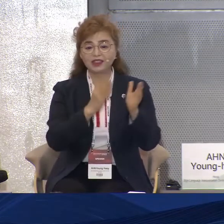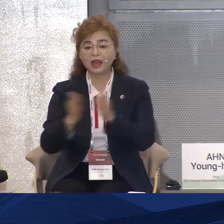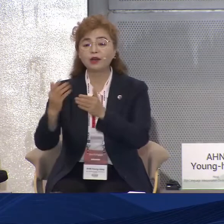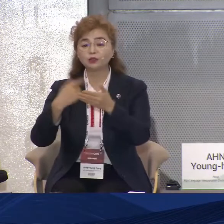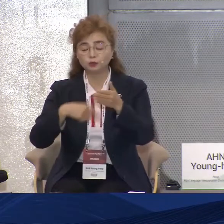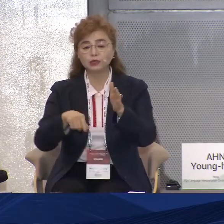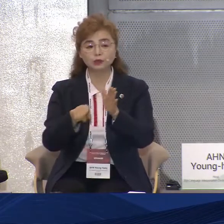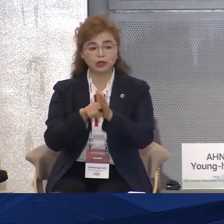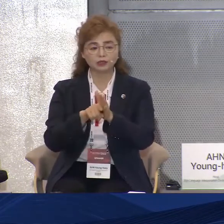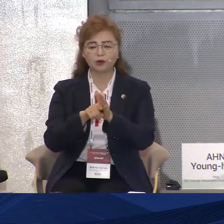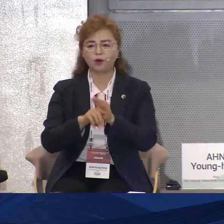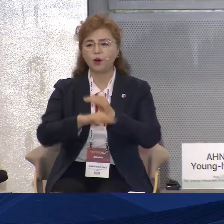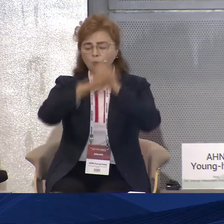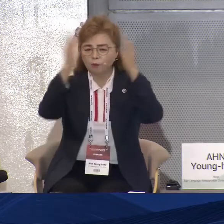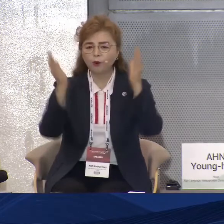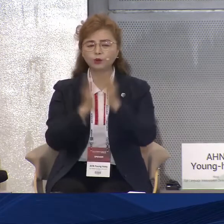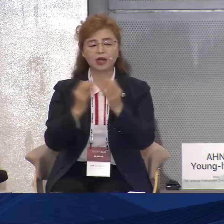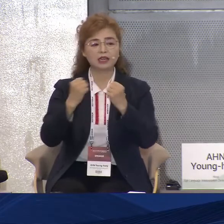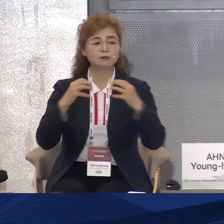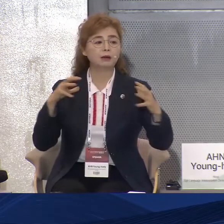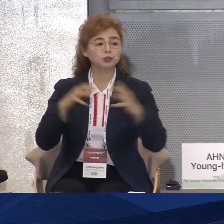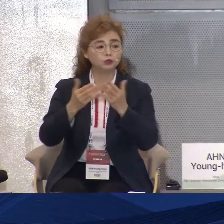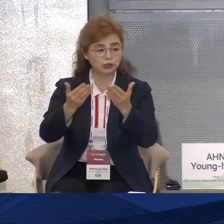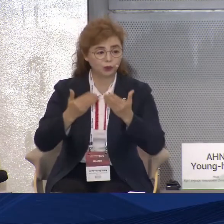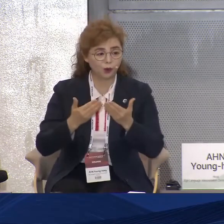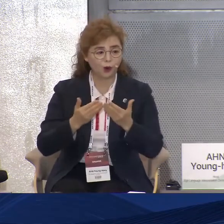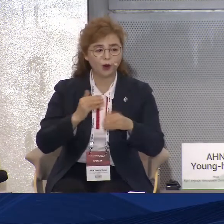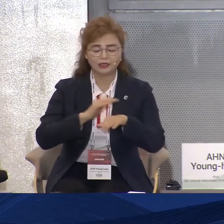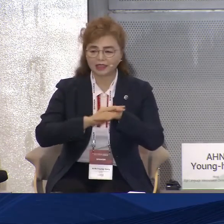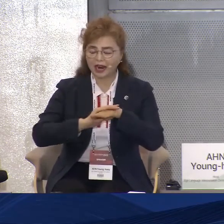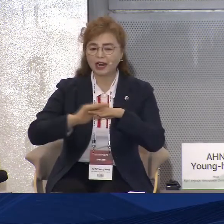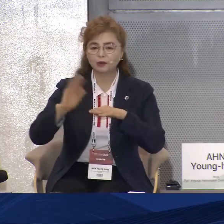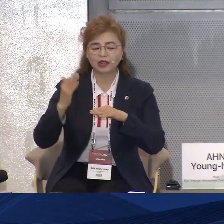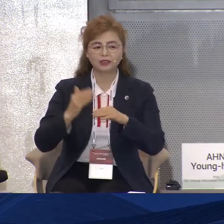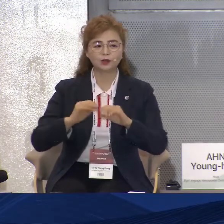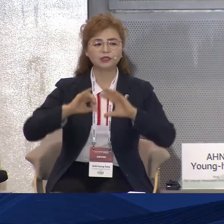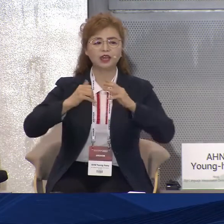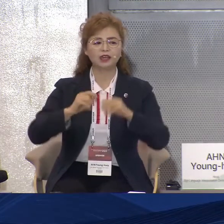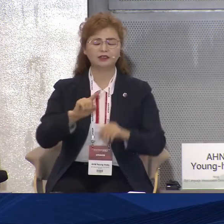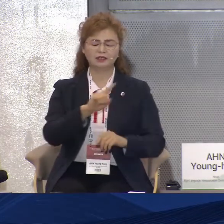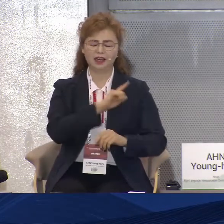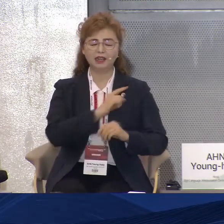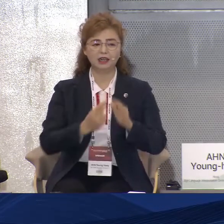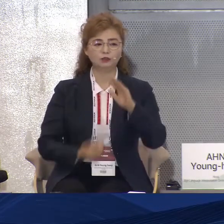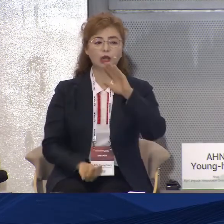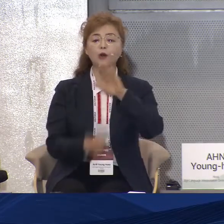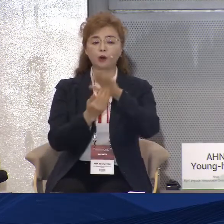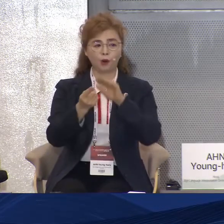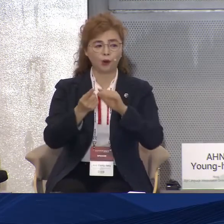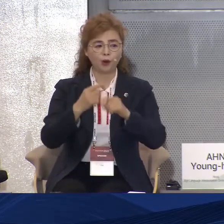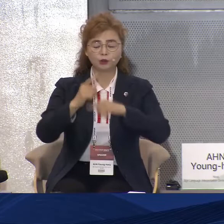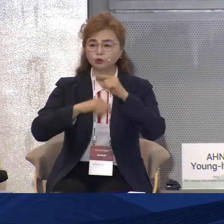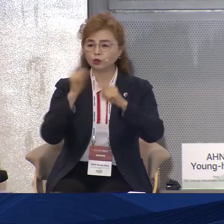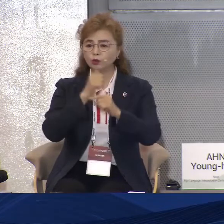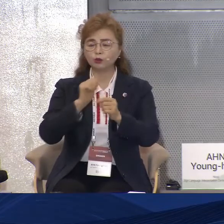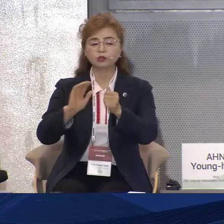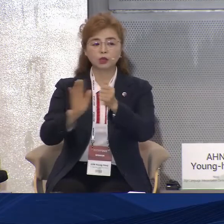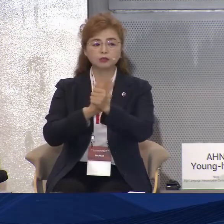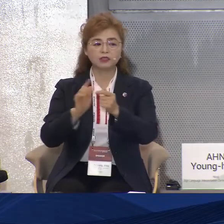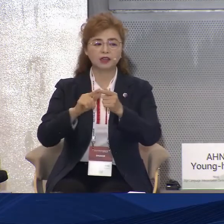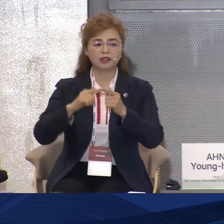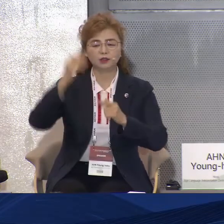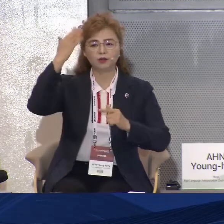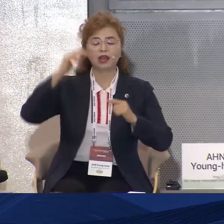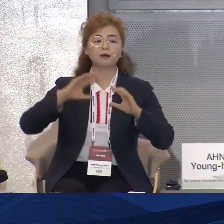내년 대회를 준비를 위해서 모두가 힘 합쳐주시고 잘 되게 해서 세계 제일 최고로